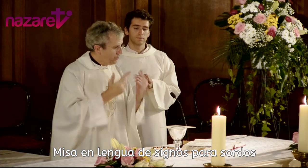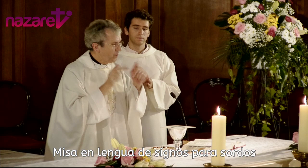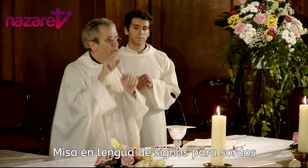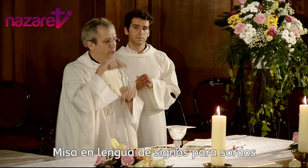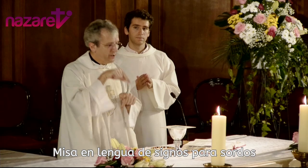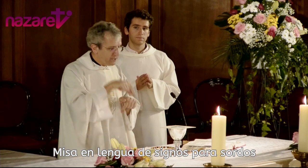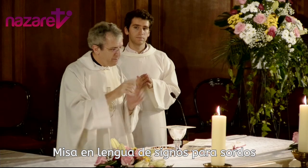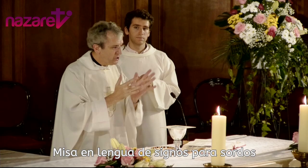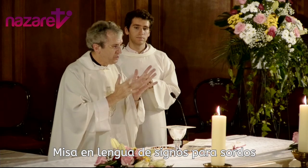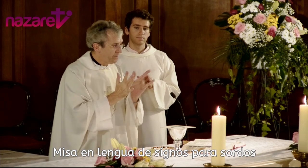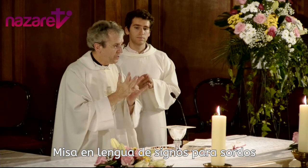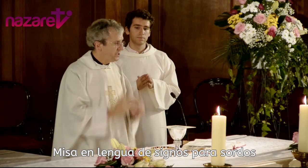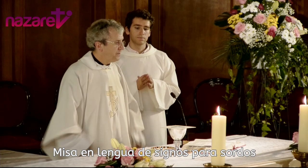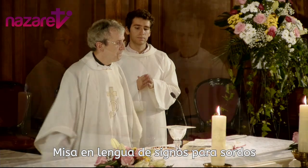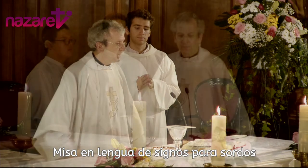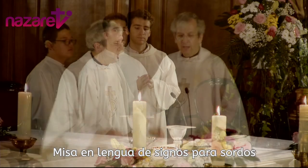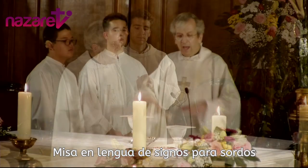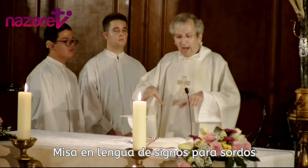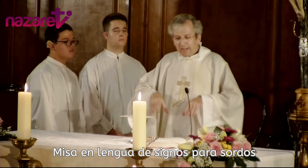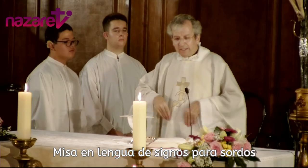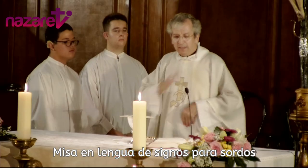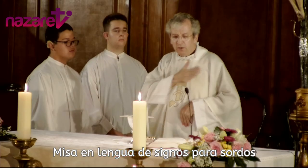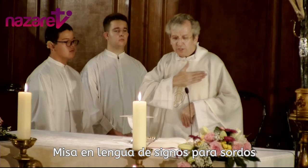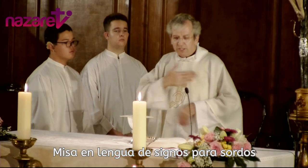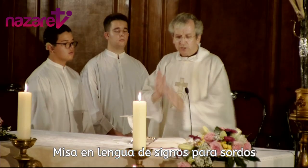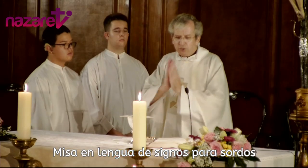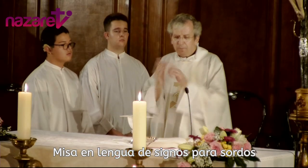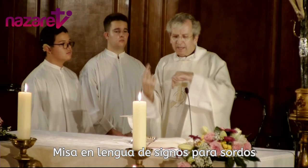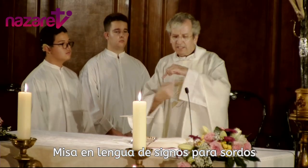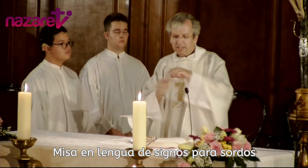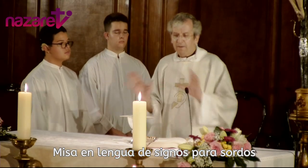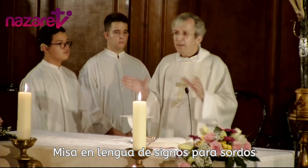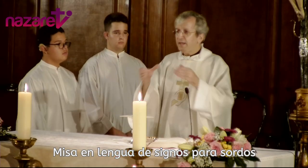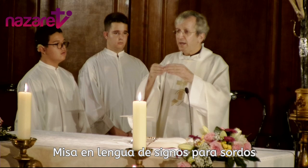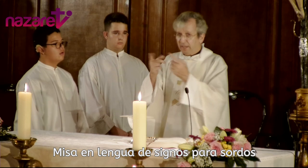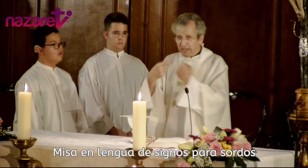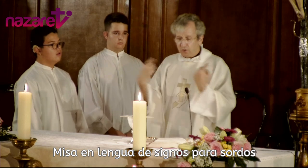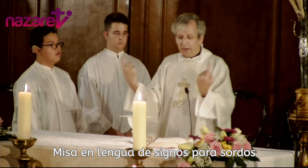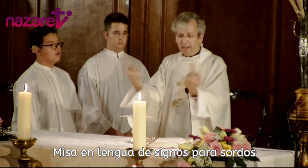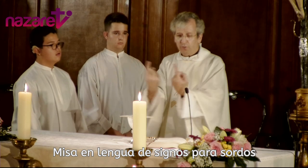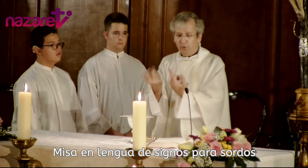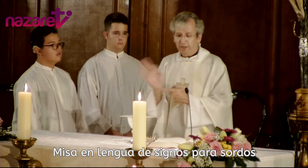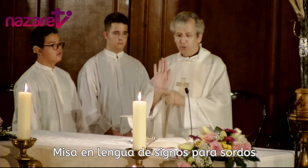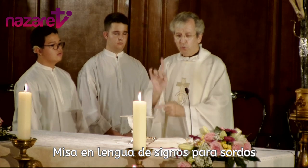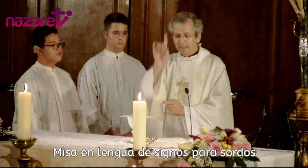pueblo redimido por ti. Atiende los deseos y súplicas de esta familia que has congregado en tu